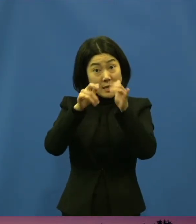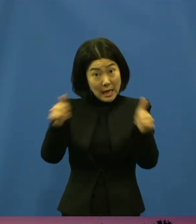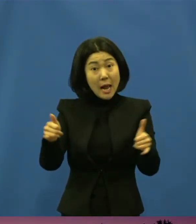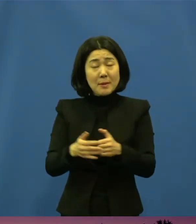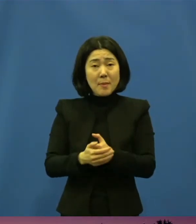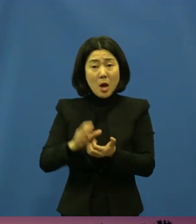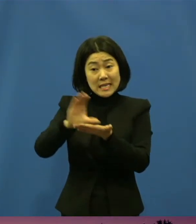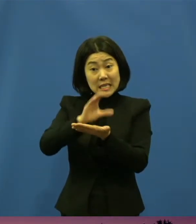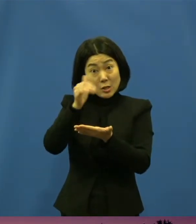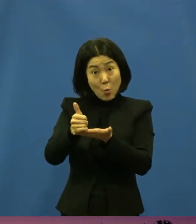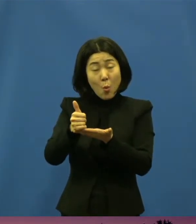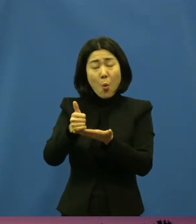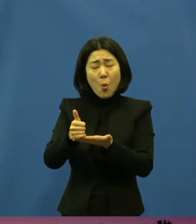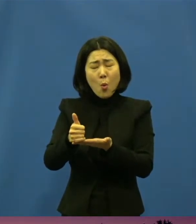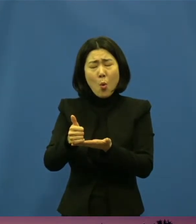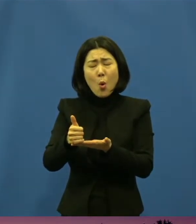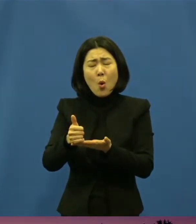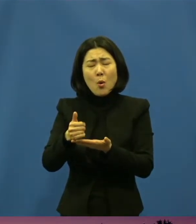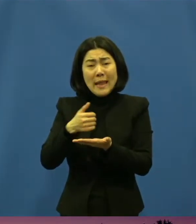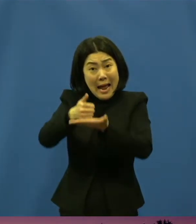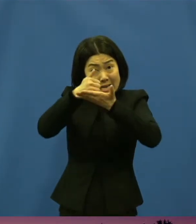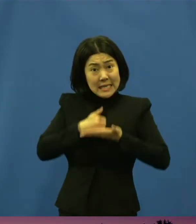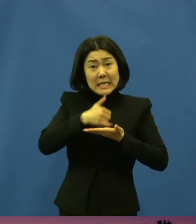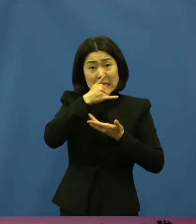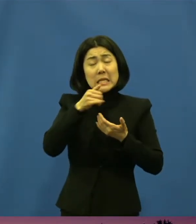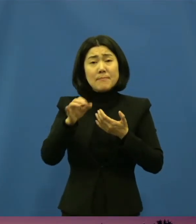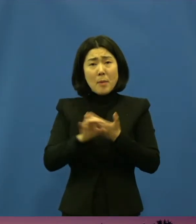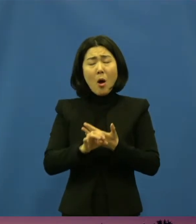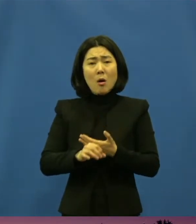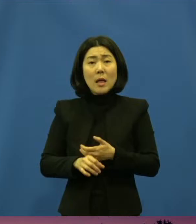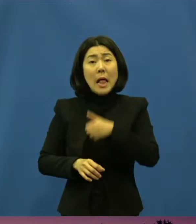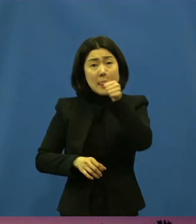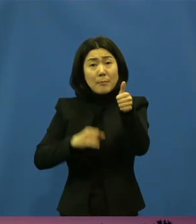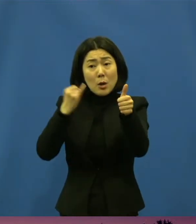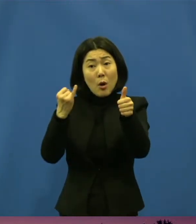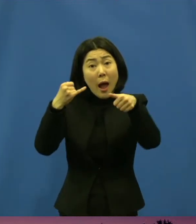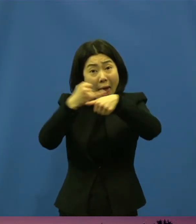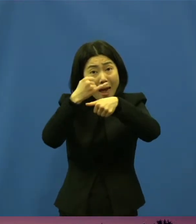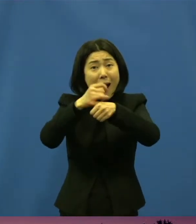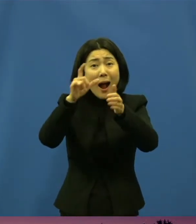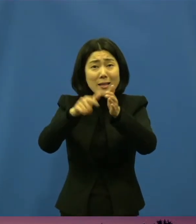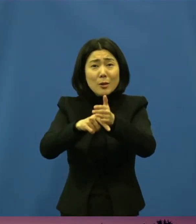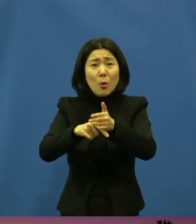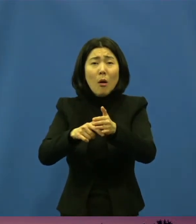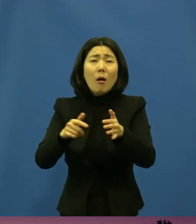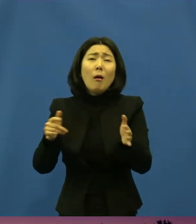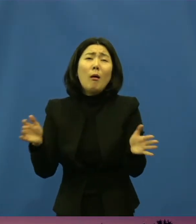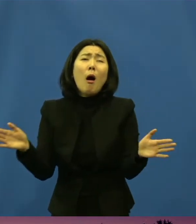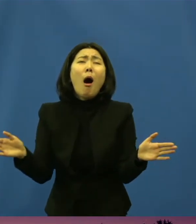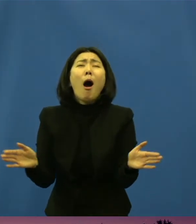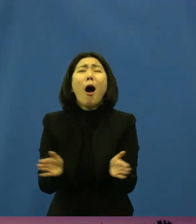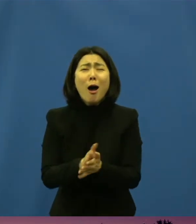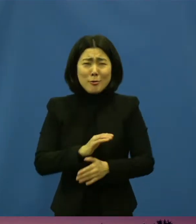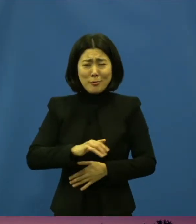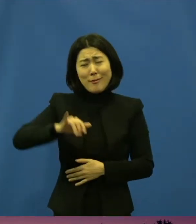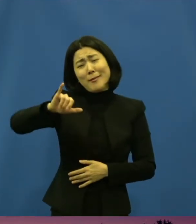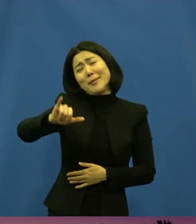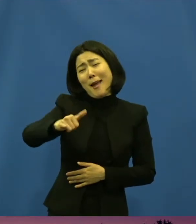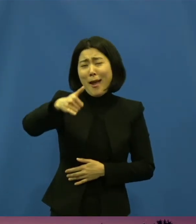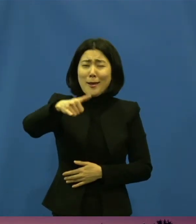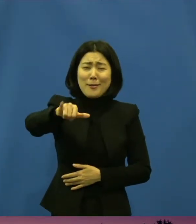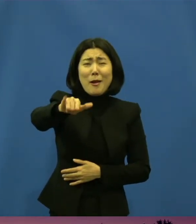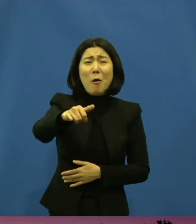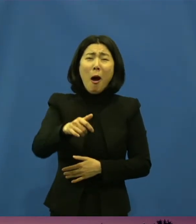멋지게 해야 돼요. 연애를 해도 저렇게 하는구나, 이걸 해야 돼요. 세상 사람과 비슷하게 하면 안